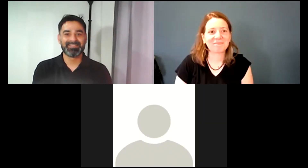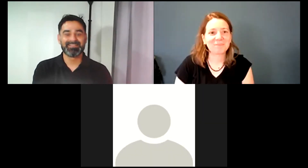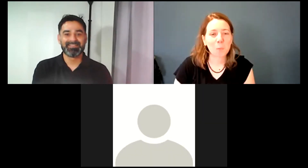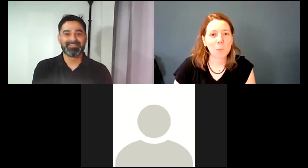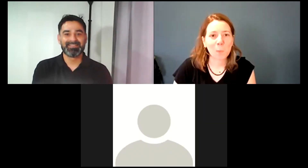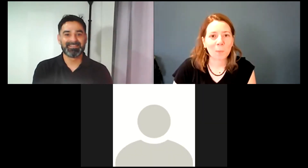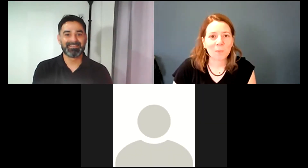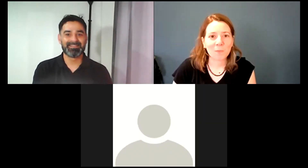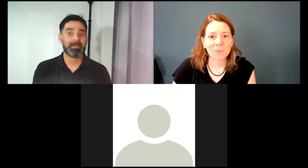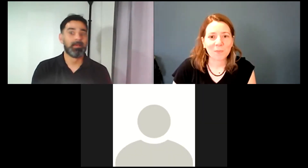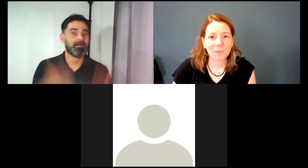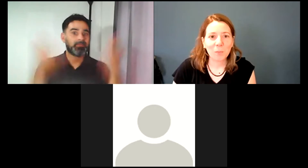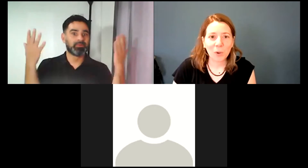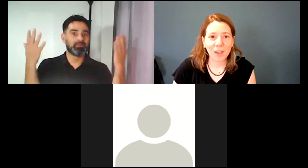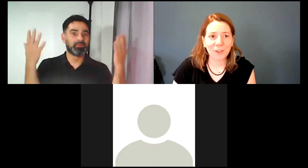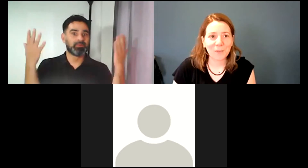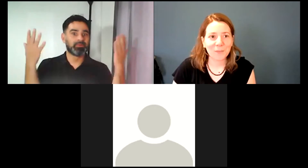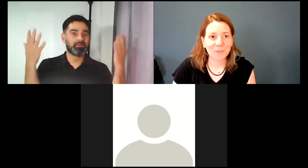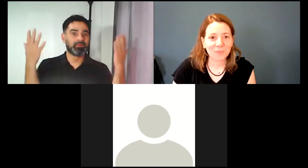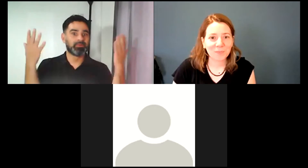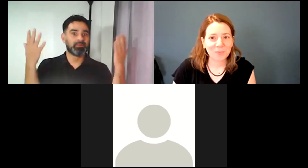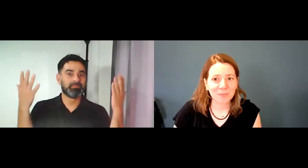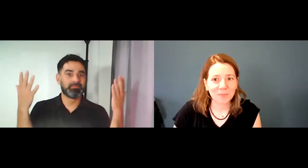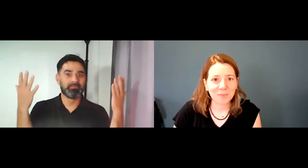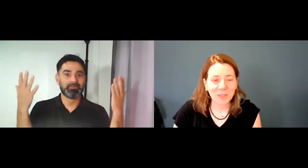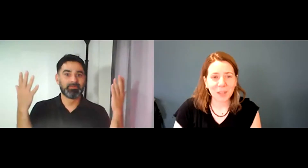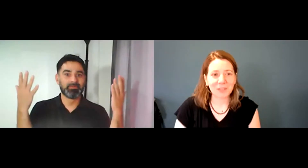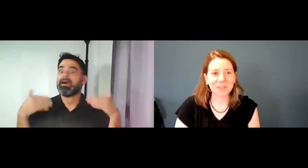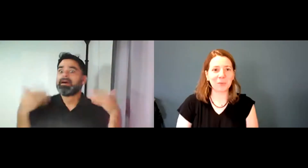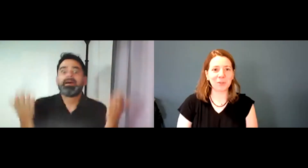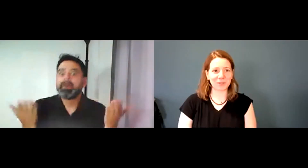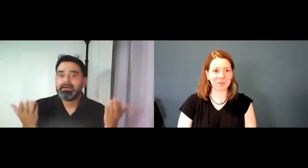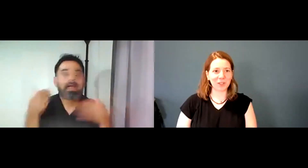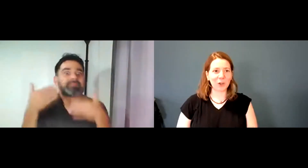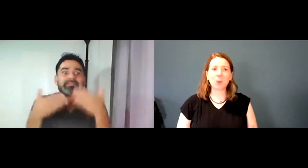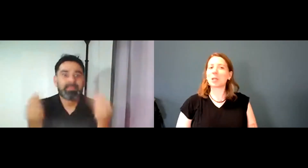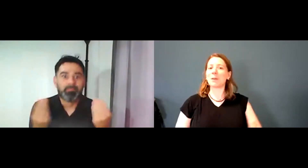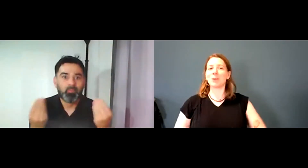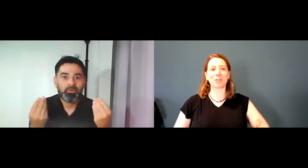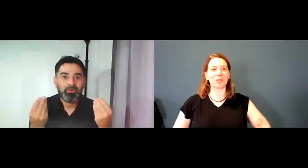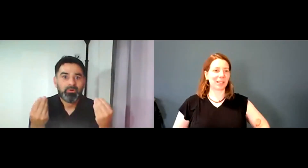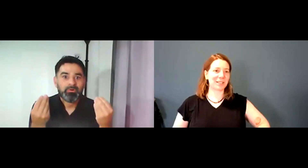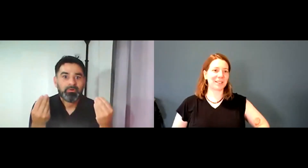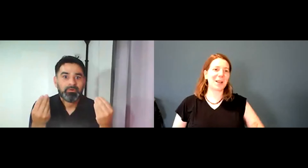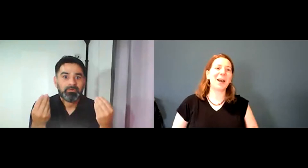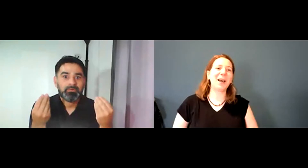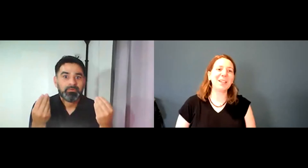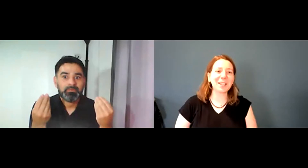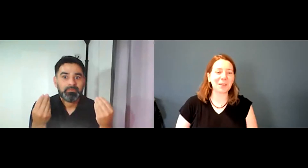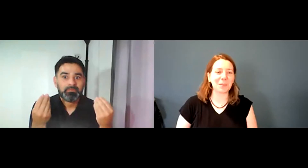Bueno. Ahí está. Ahora ahí está. Está. Otra vez nosotros. ¿Y qué hacemos